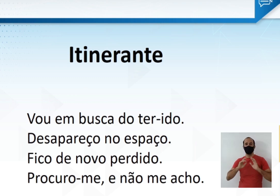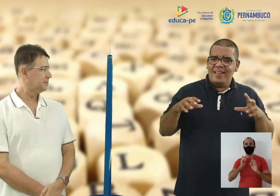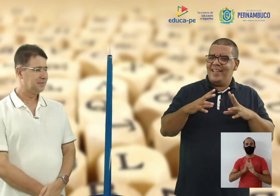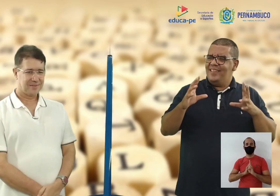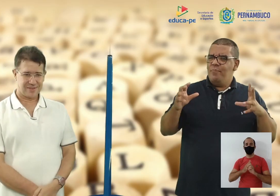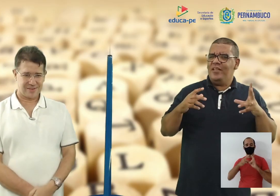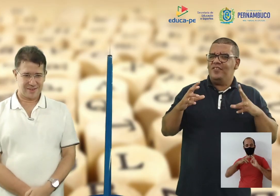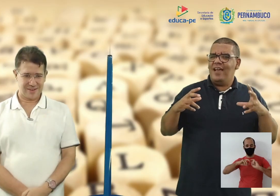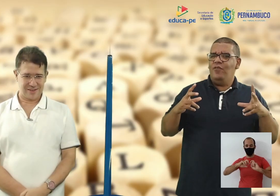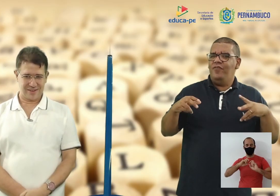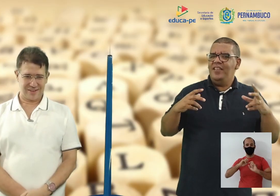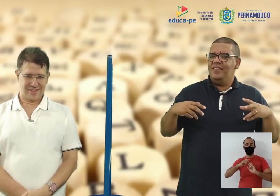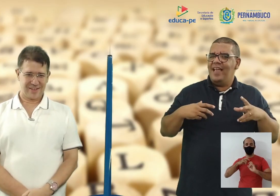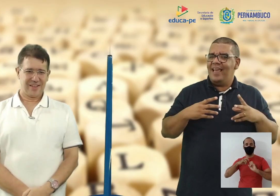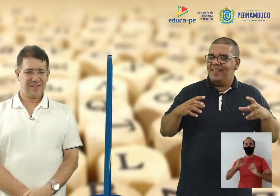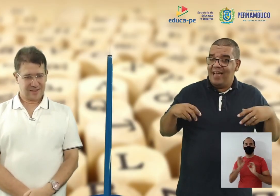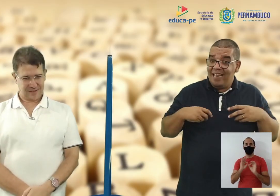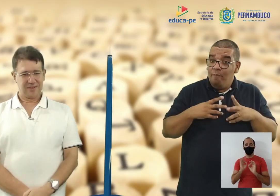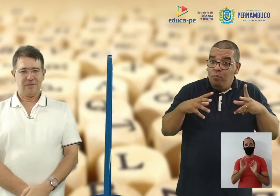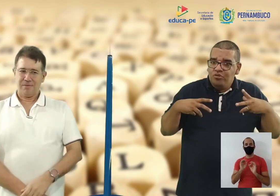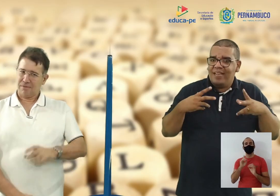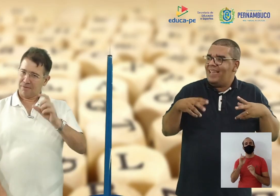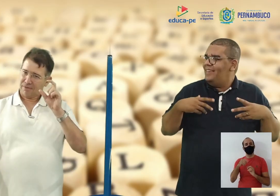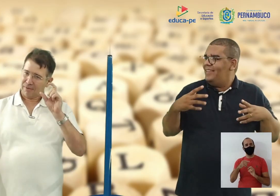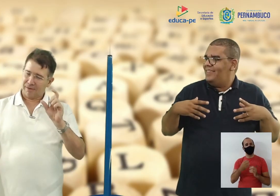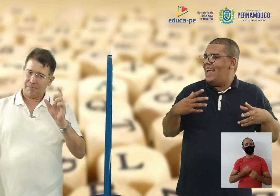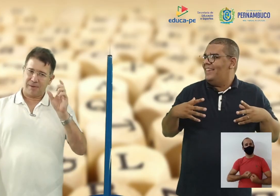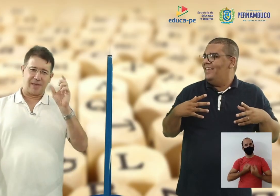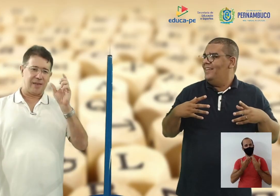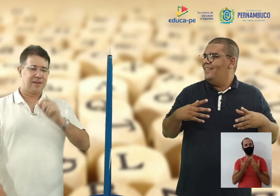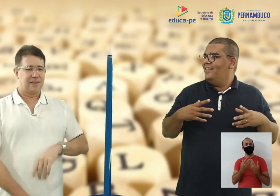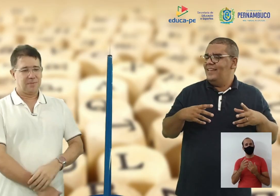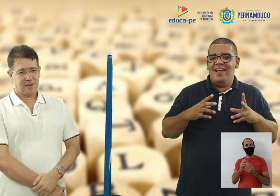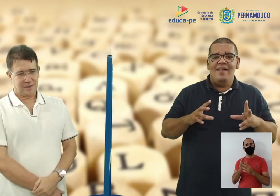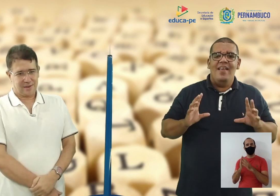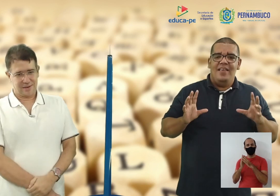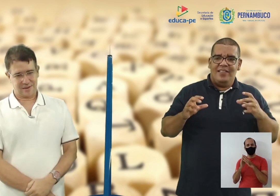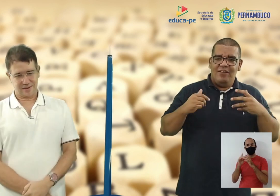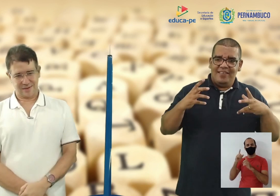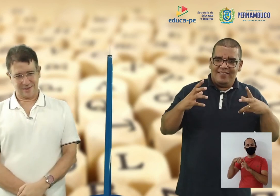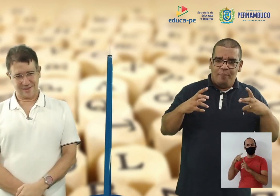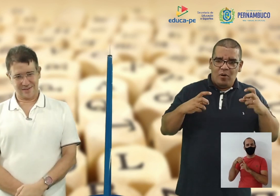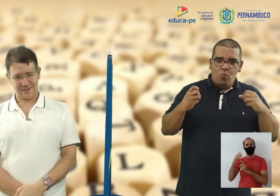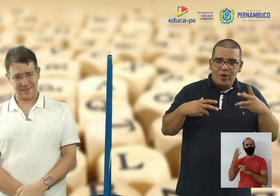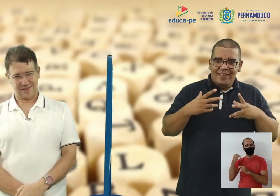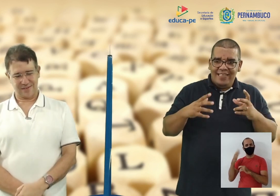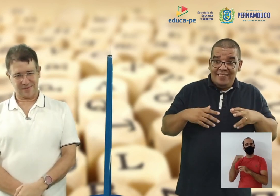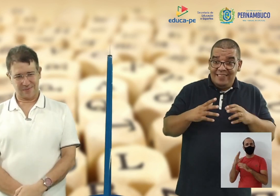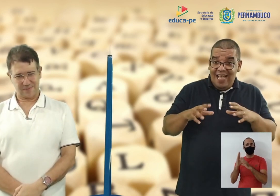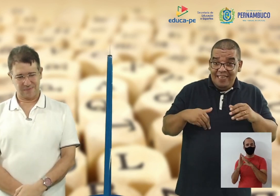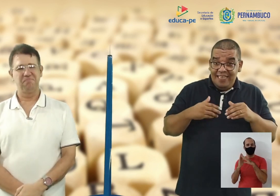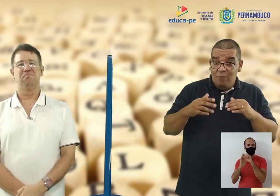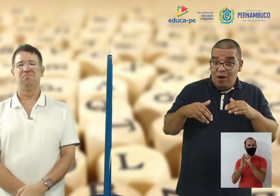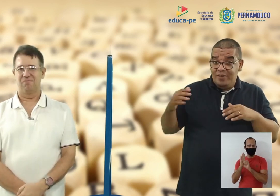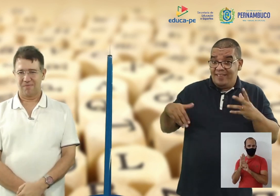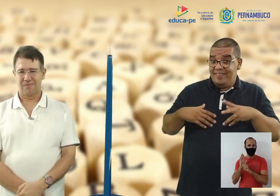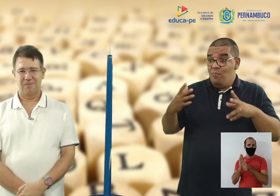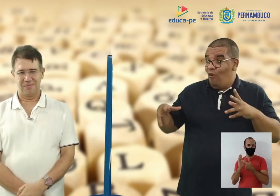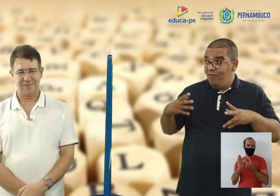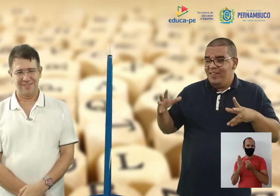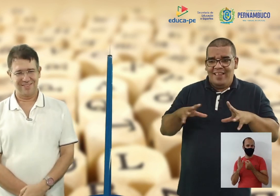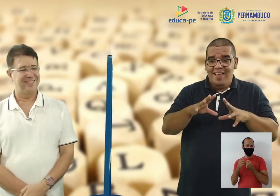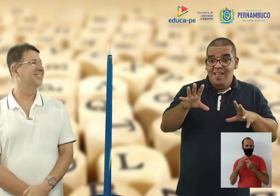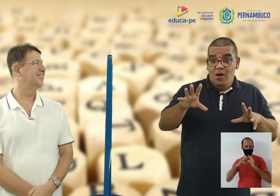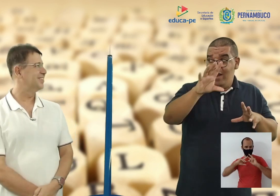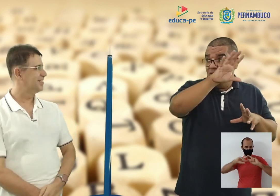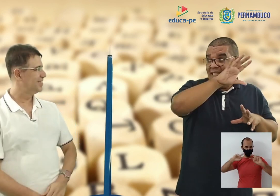que tem uma temática típica do século XX, né? Aquela busca da identidade. Né? Então, assim, essa procura da identidade, que é uma coisa que se